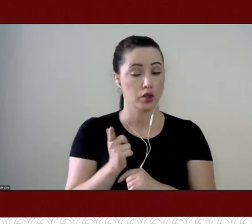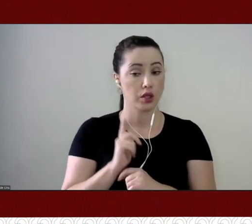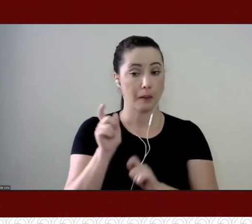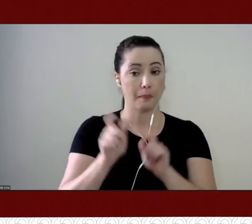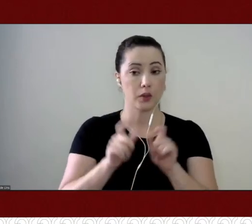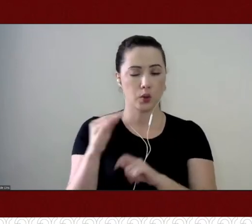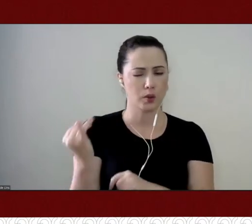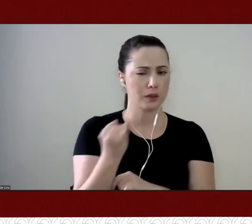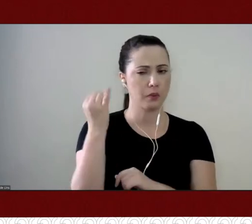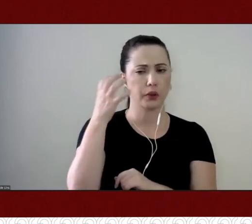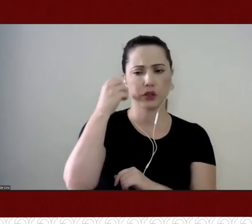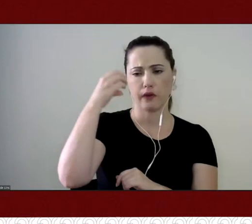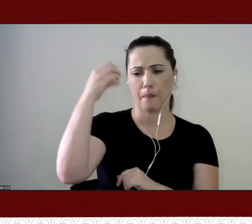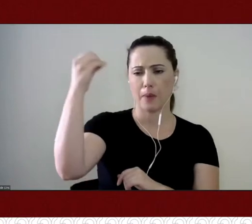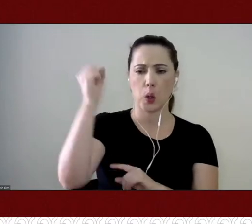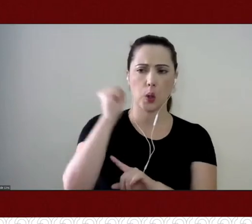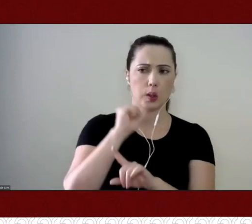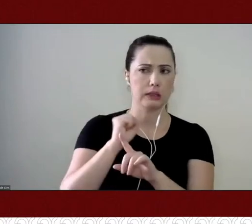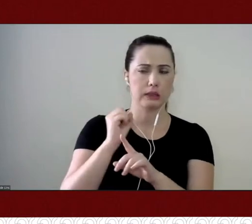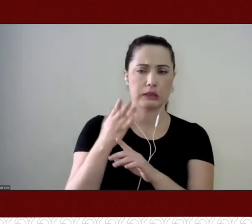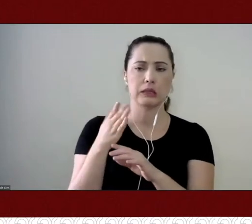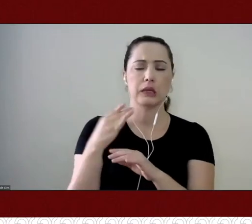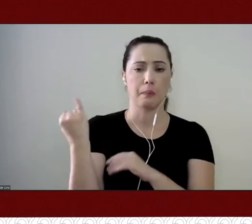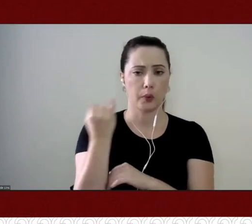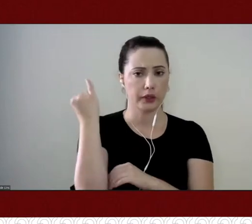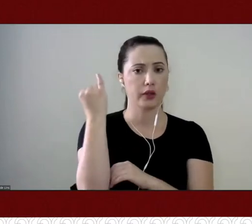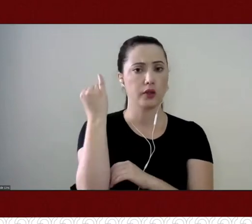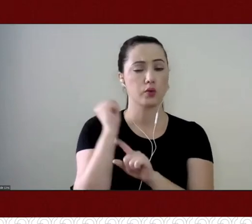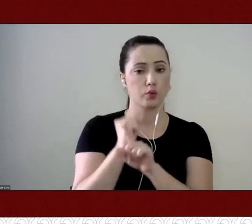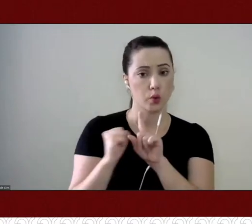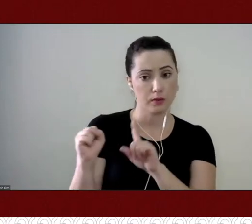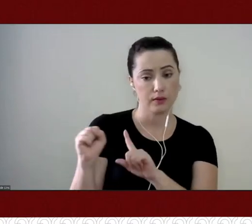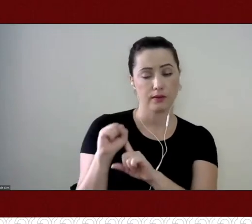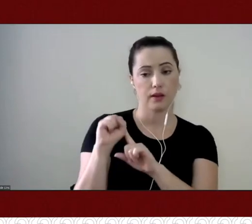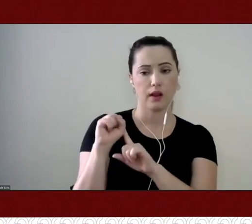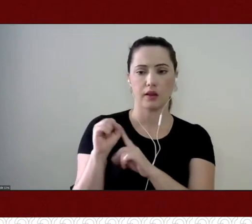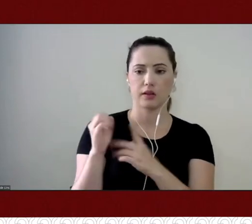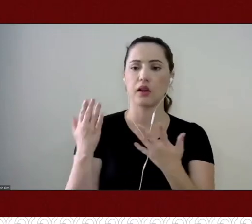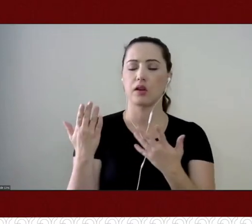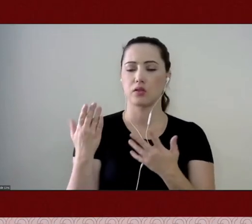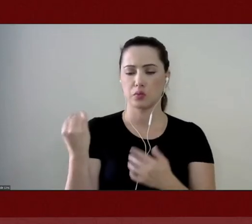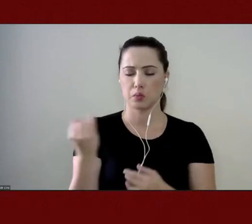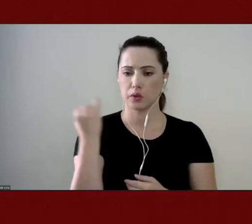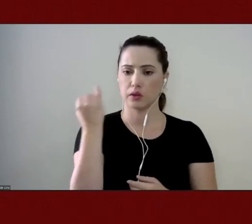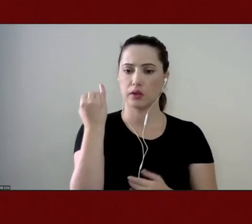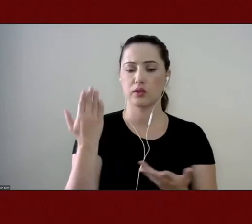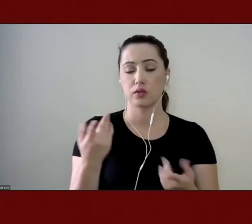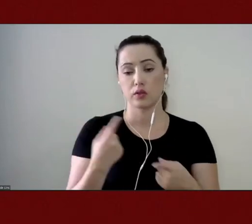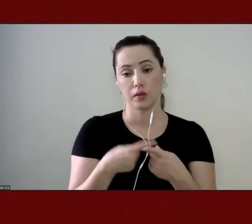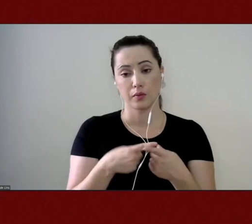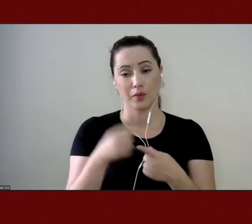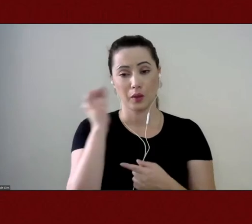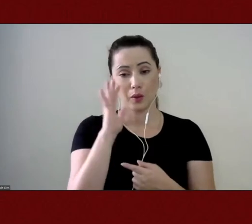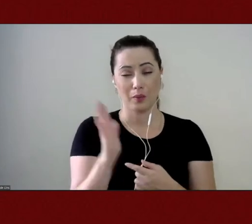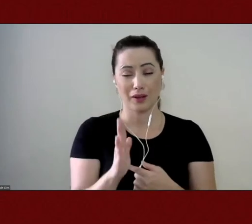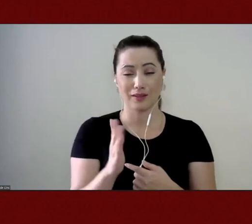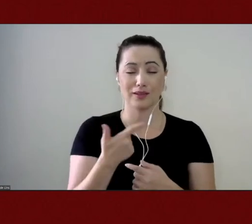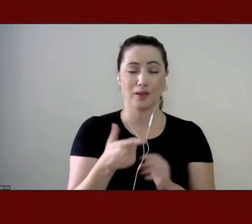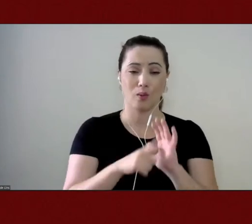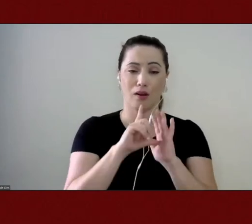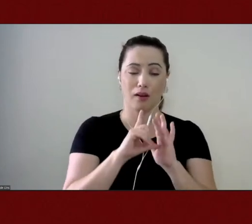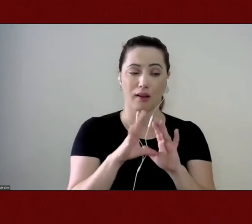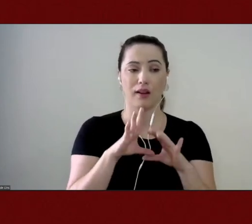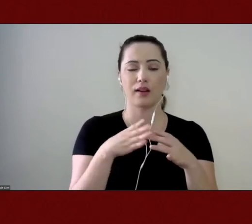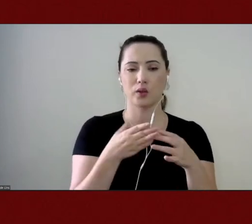com ampla circulação social, né? Nada desprezível para um país, repito, bastante conservador, né? Com